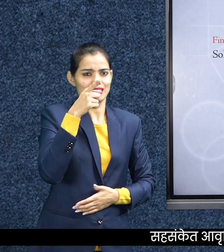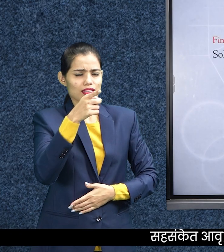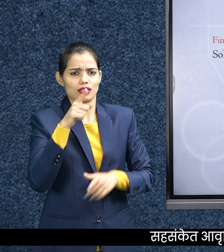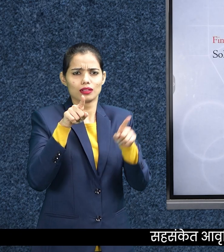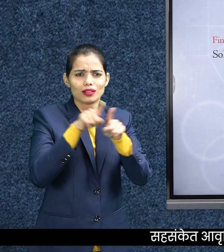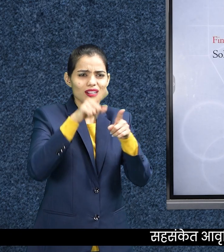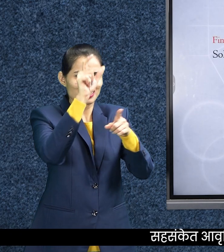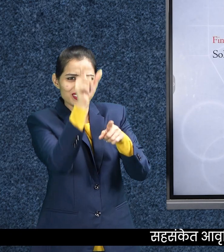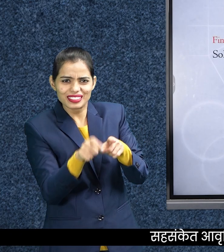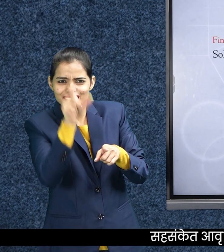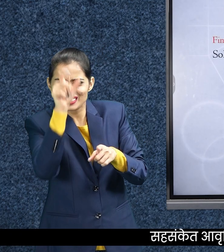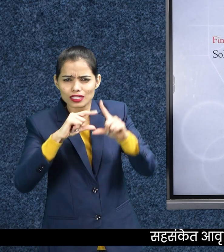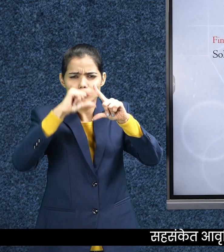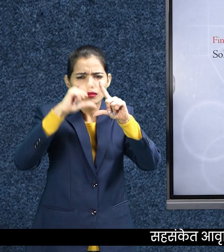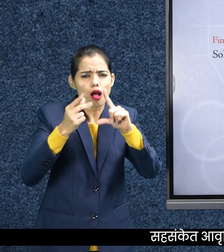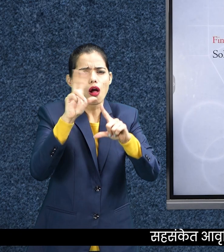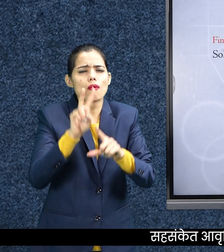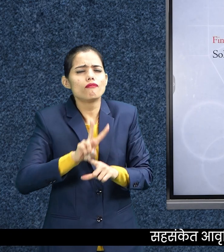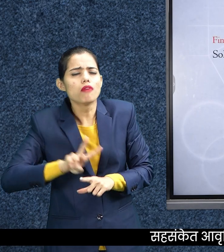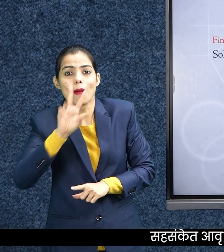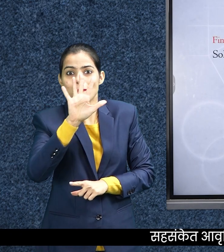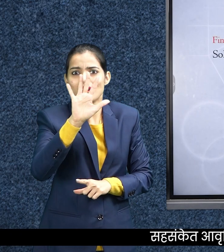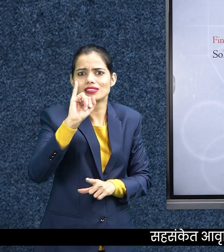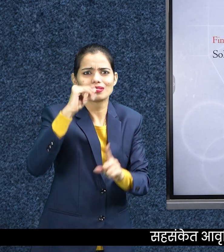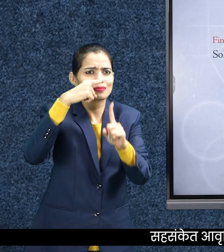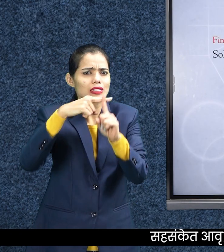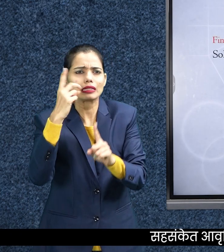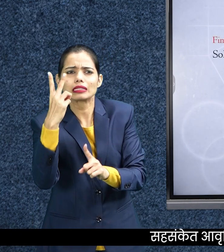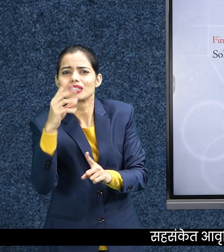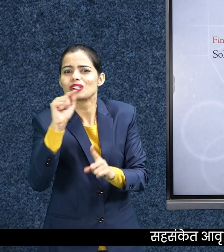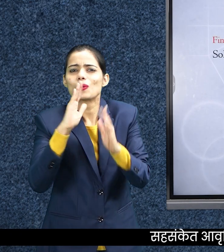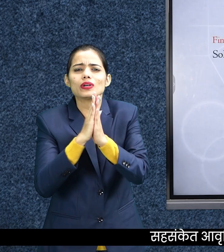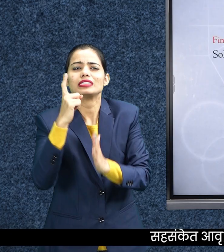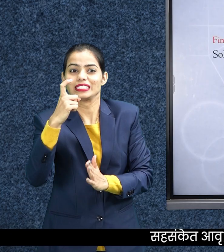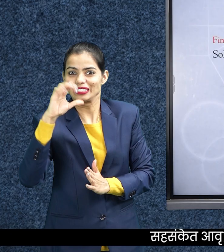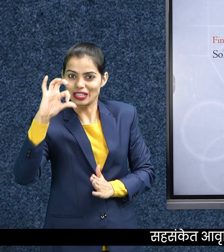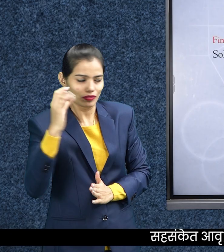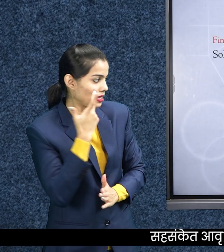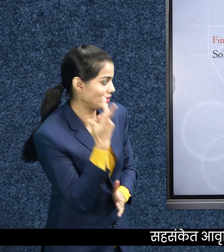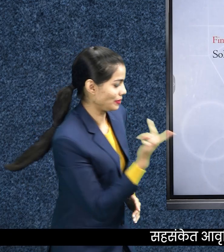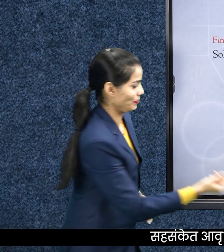सहसंकेत आवृत्ति की दूसरी पंक्ति में मान 56 + 23 = 79 है।